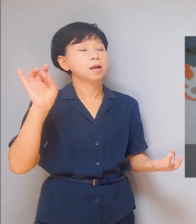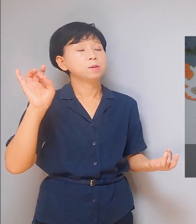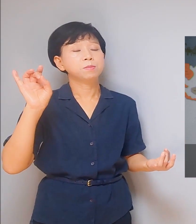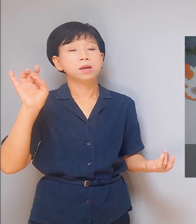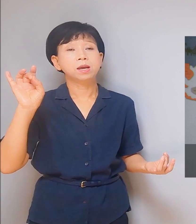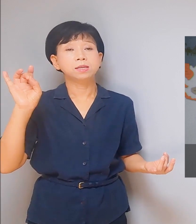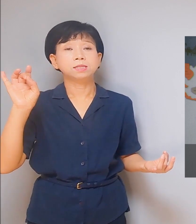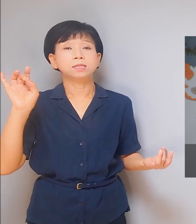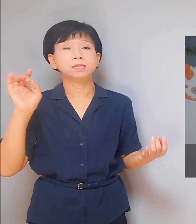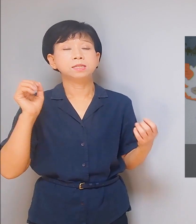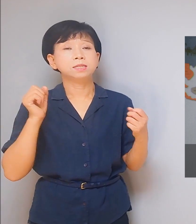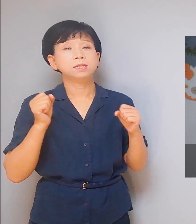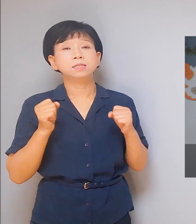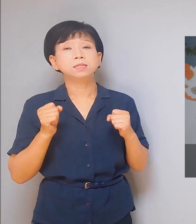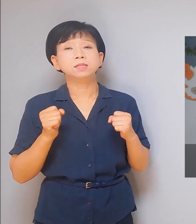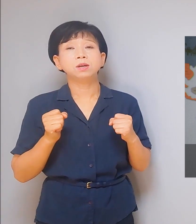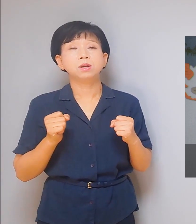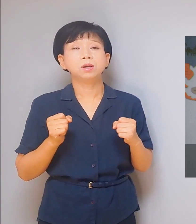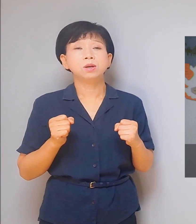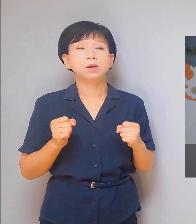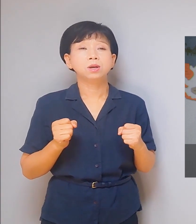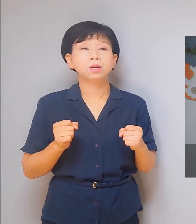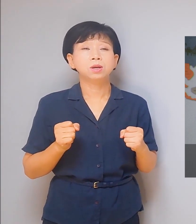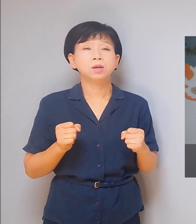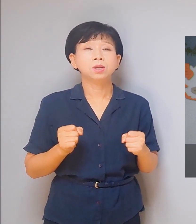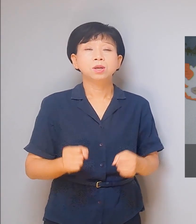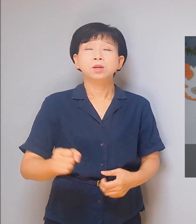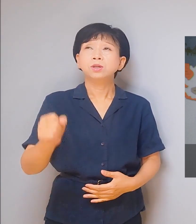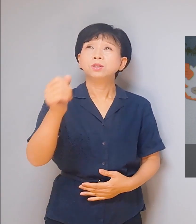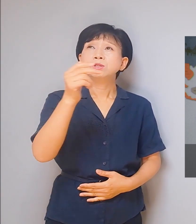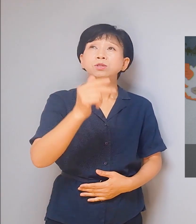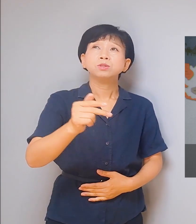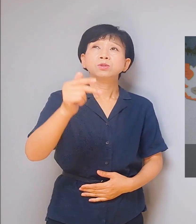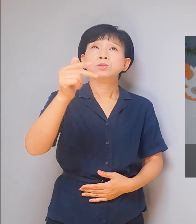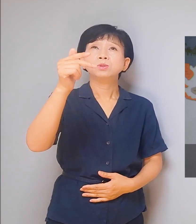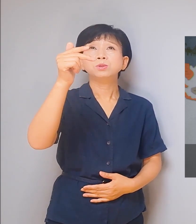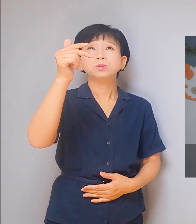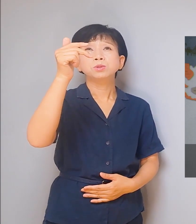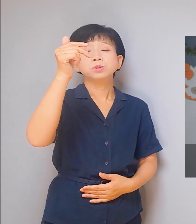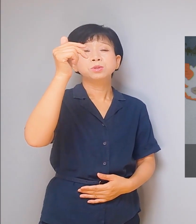너희는 가만히 있어